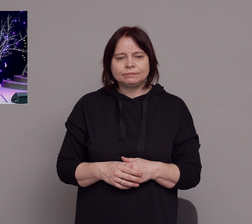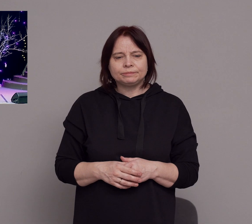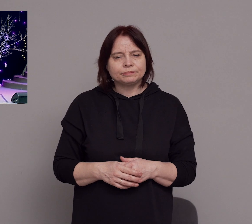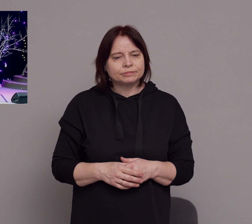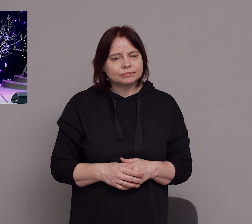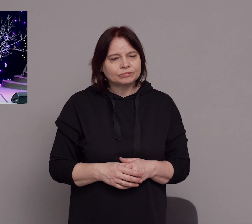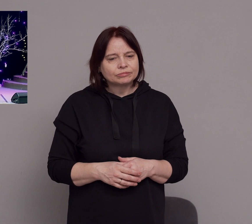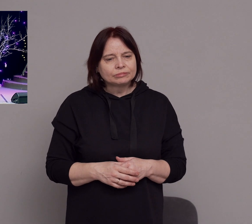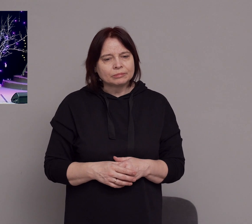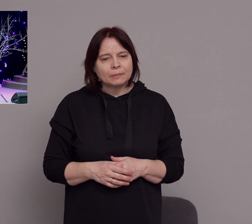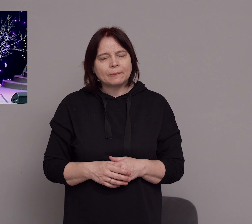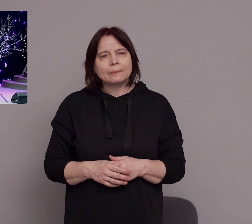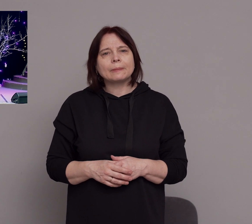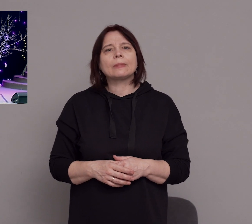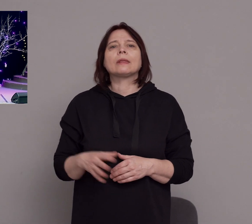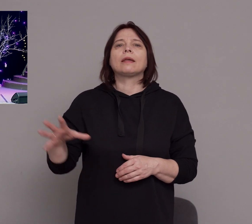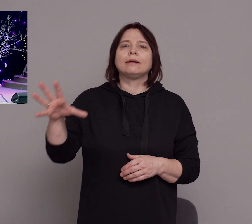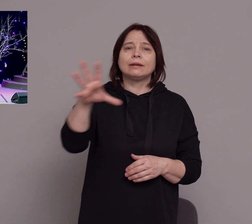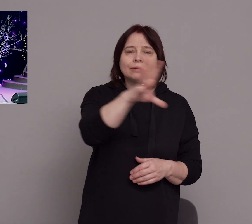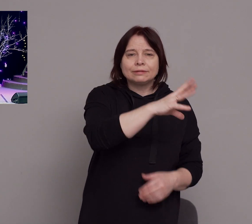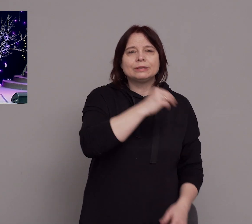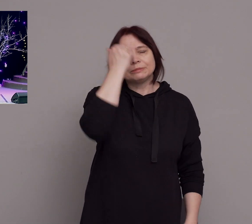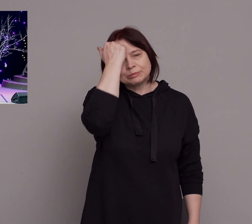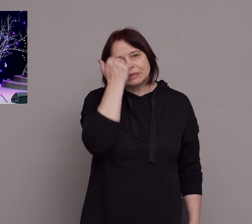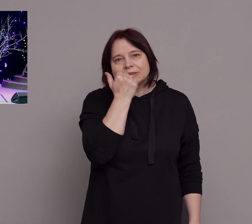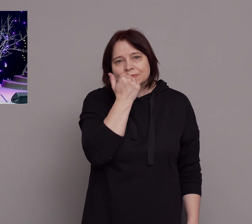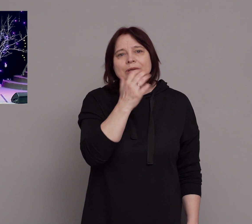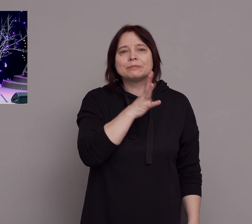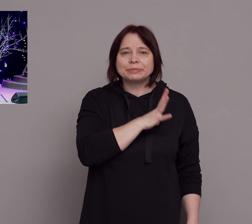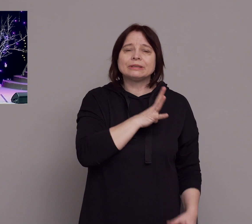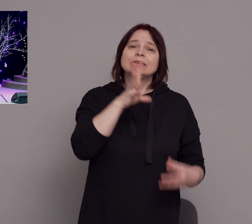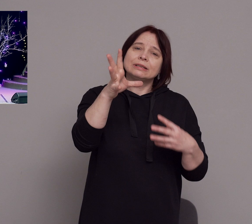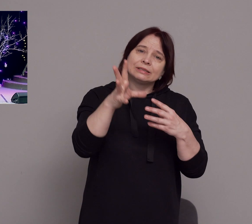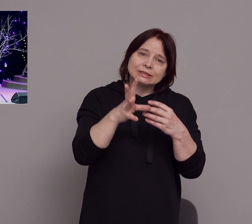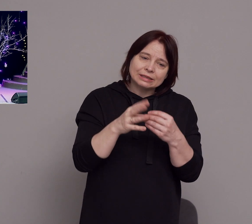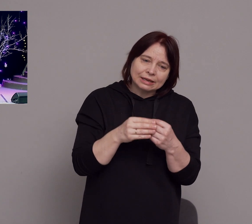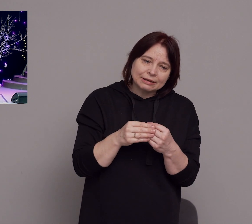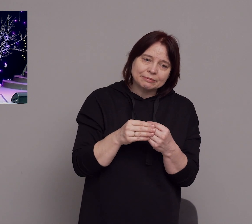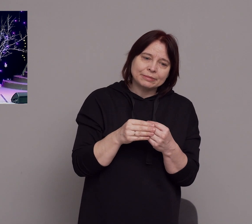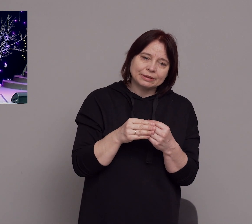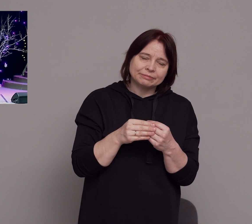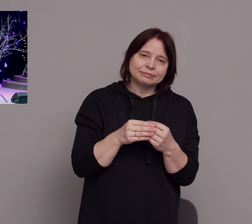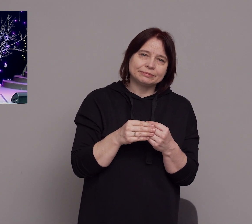И всем спасибо, что вы были сегодня с нами. На этом наше собрание подошло к